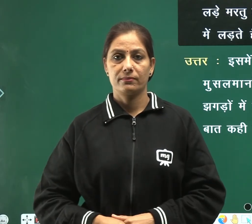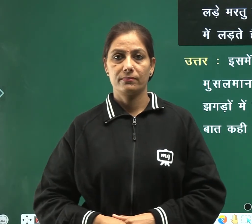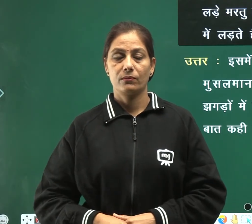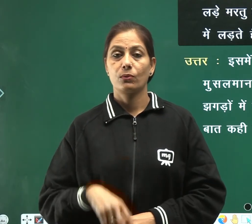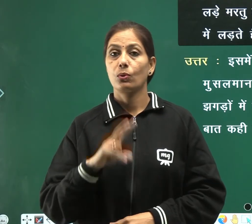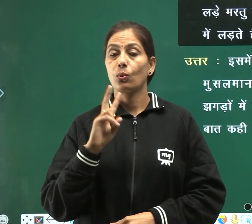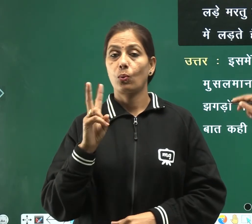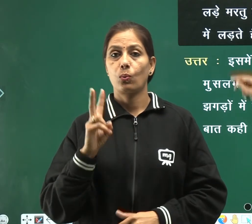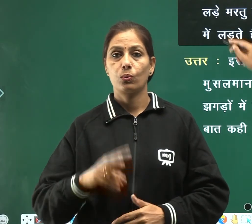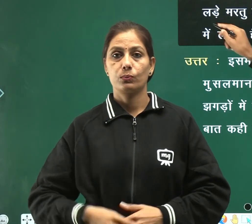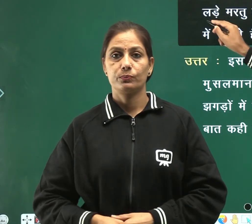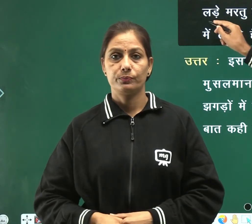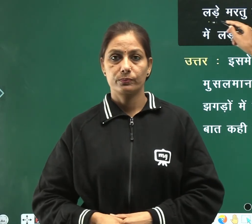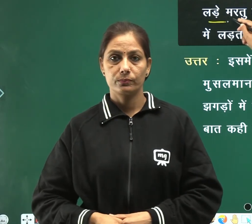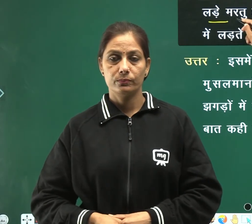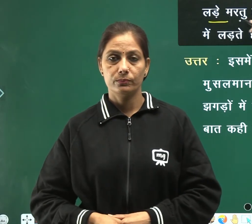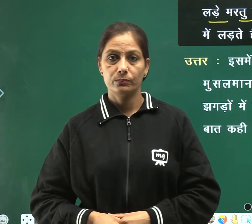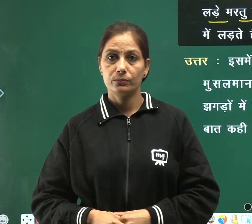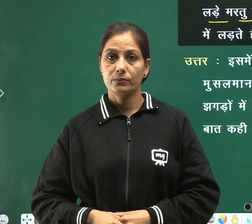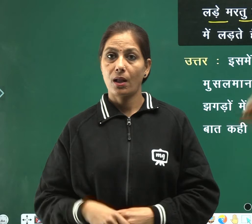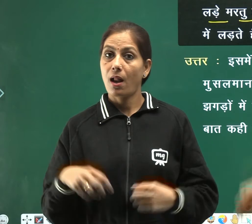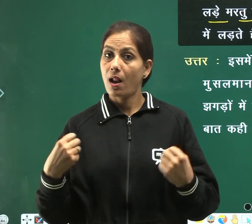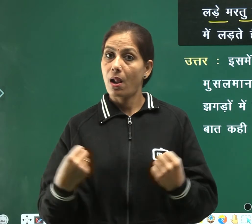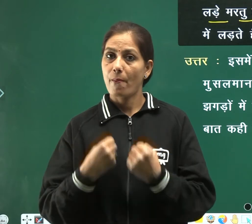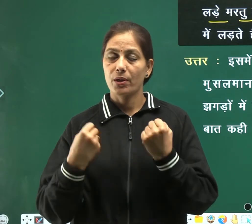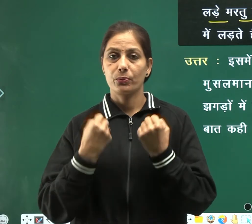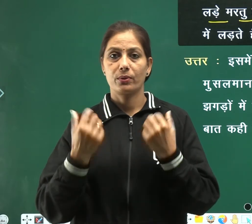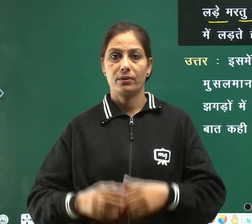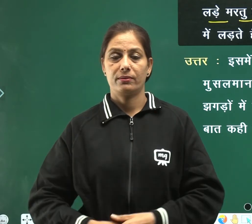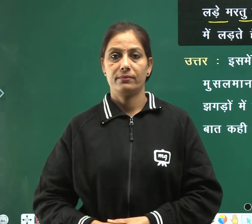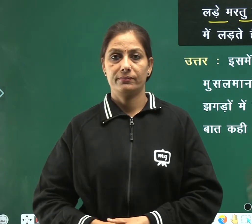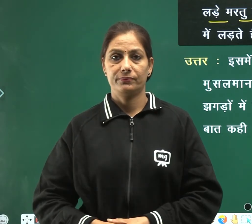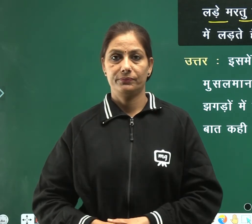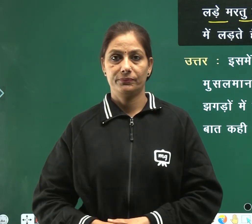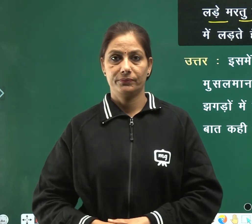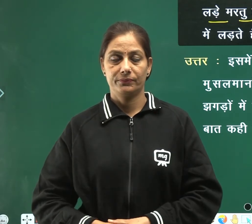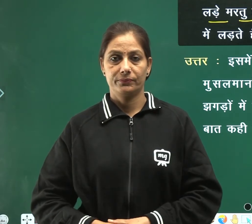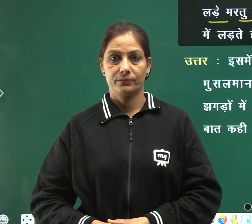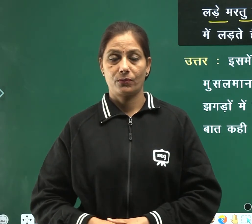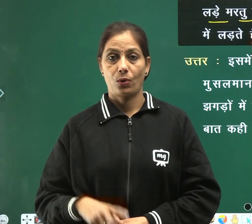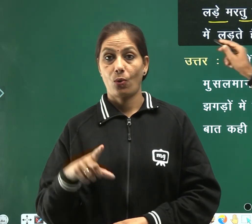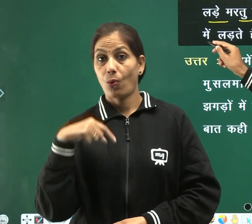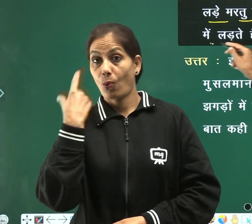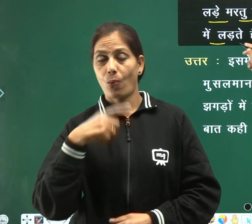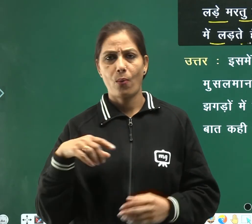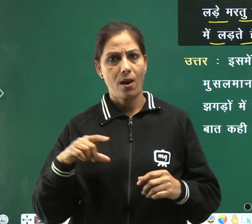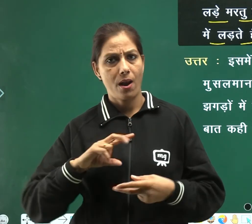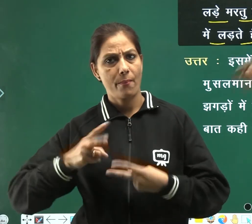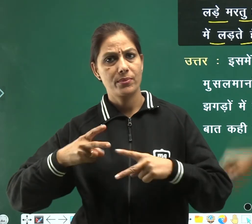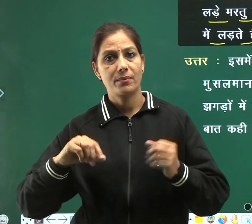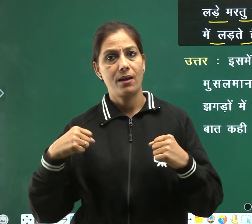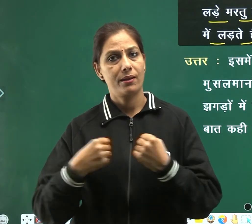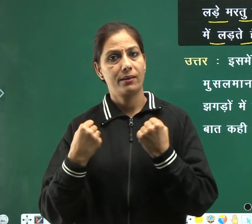दो लड़े मरतू है, कौन आपस में लड़ते हैं?